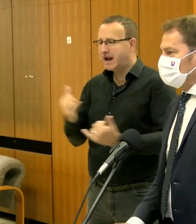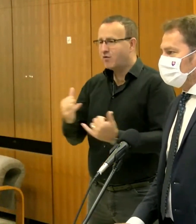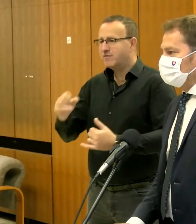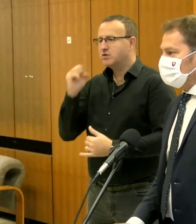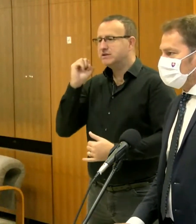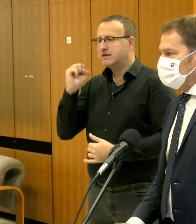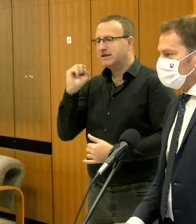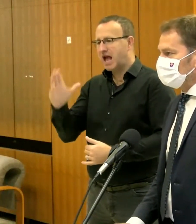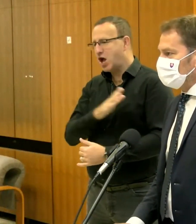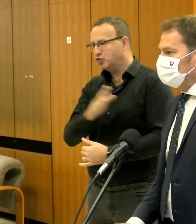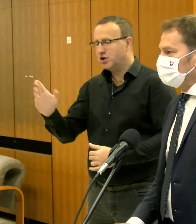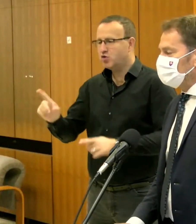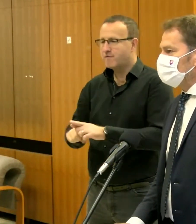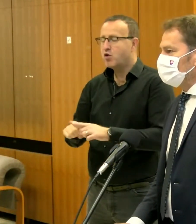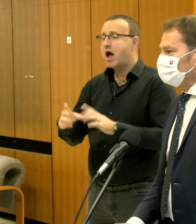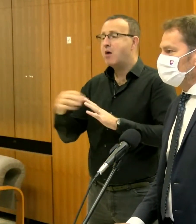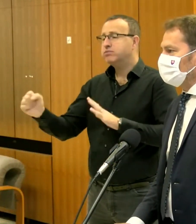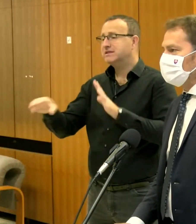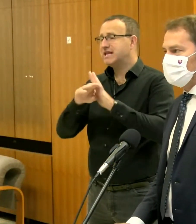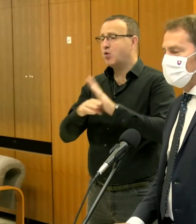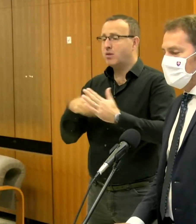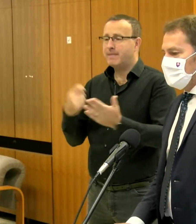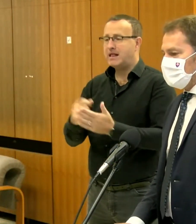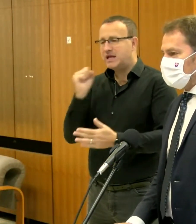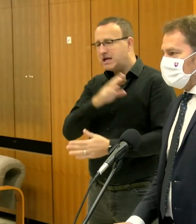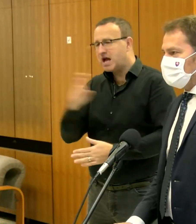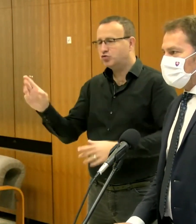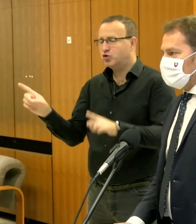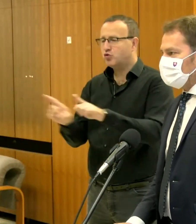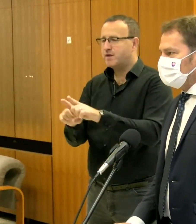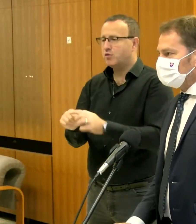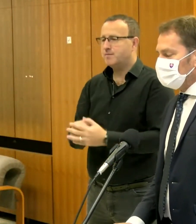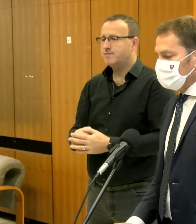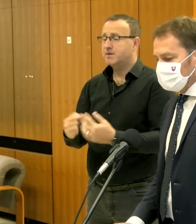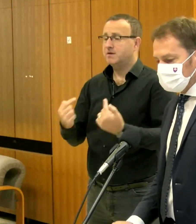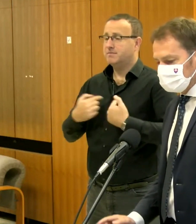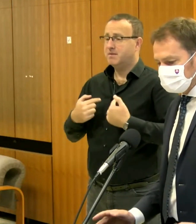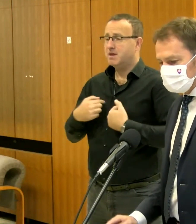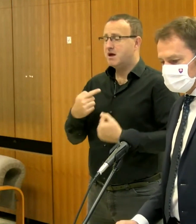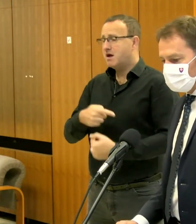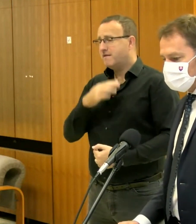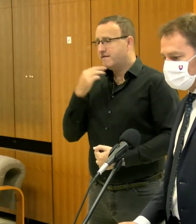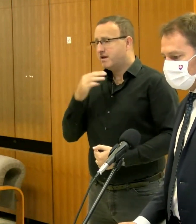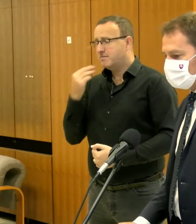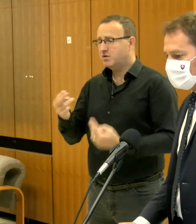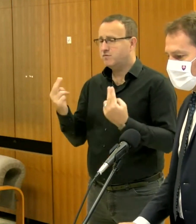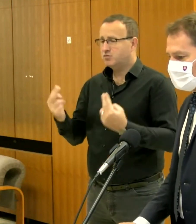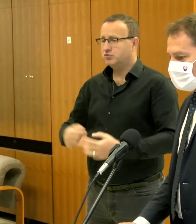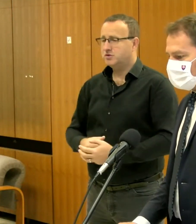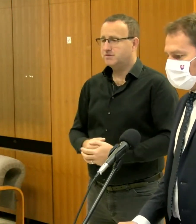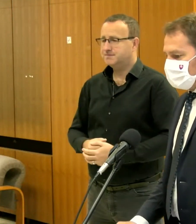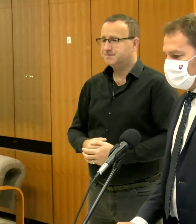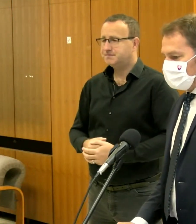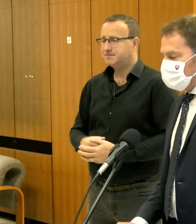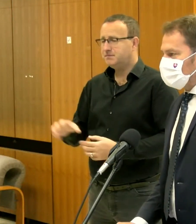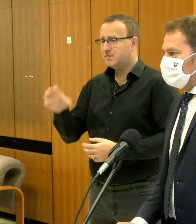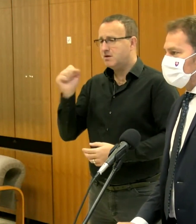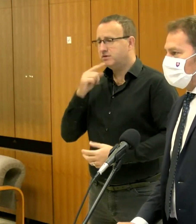každého rovnako. Aby zákon platil pre každého rovnako, a hovorím, pre mňa je mimoriadne dôležité,